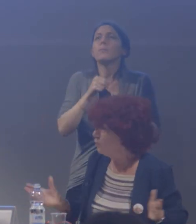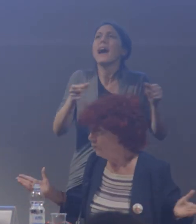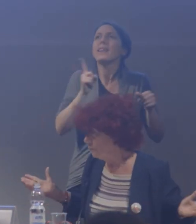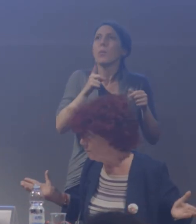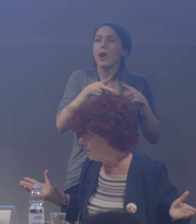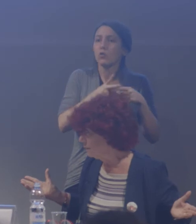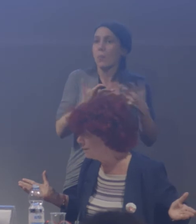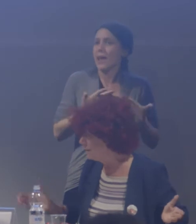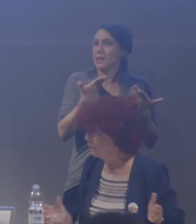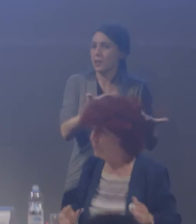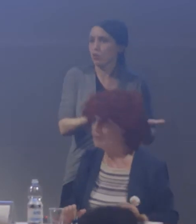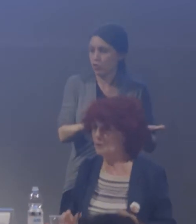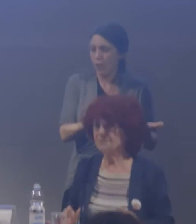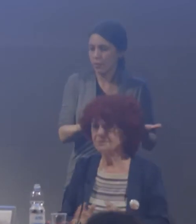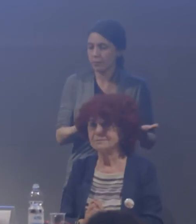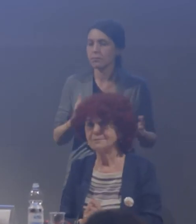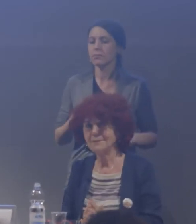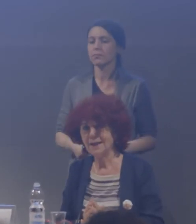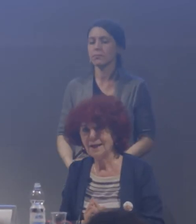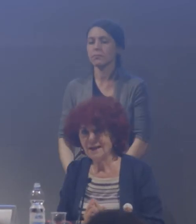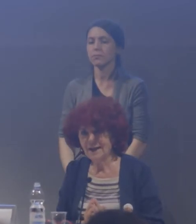Non so ovviamente se questo